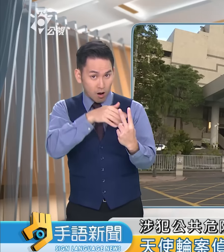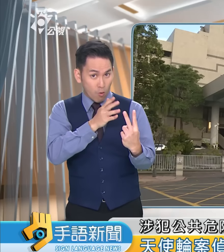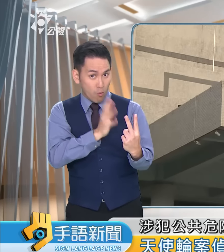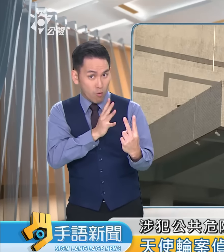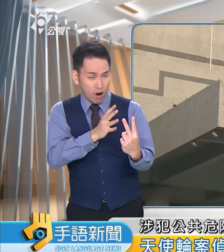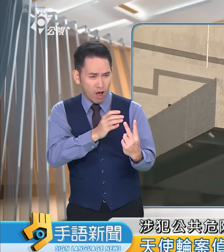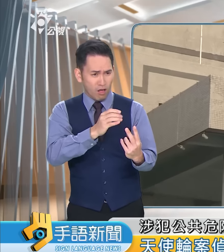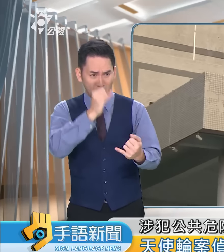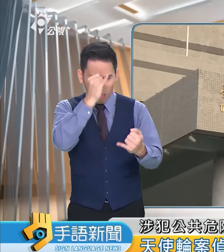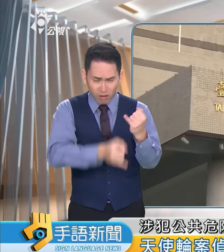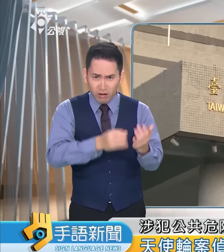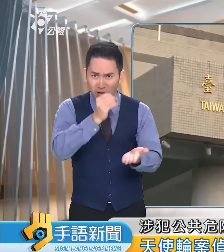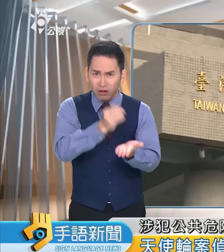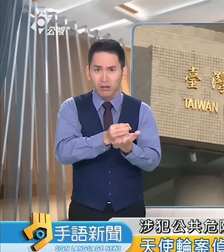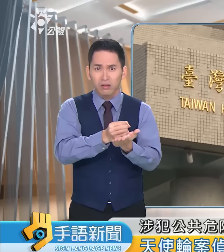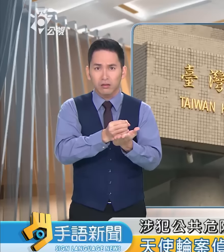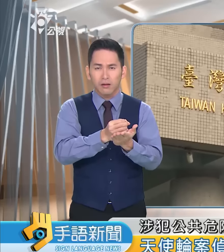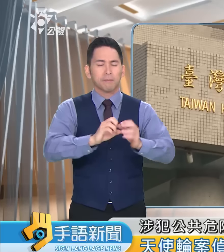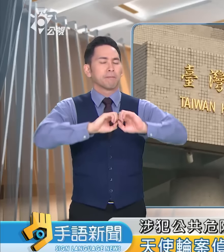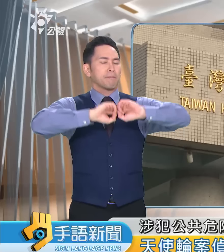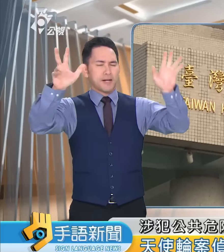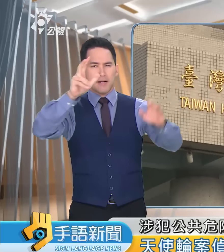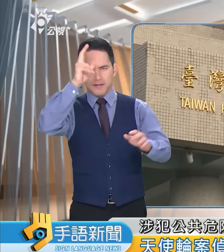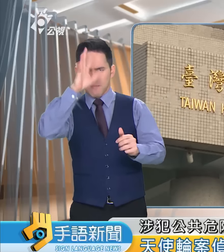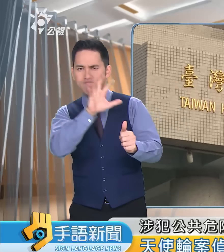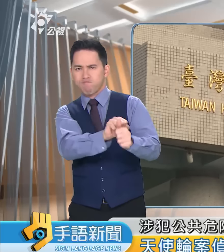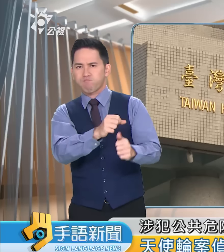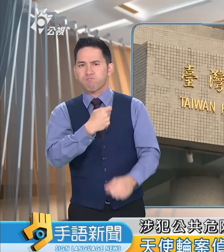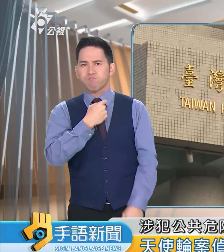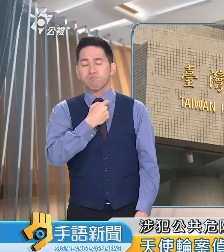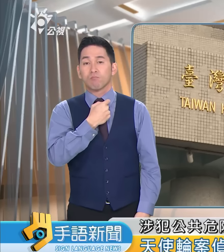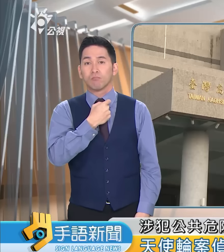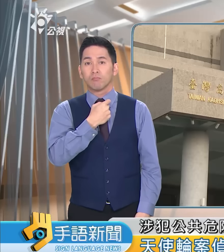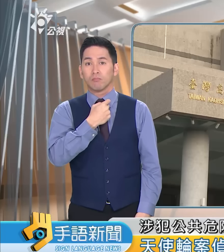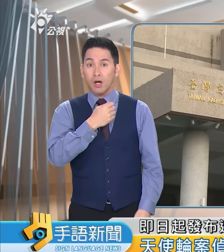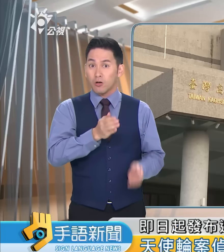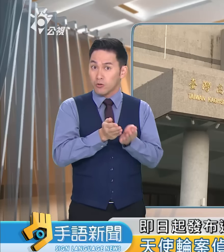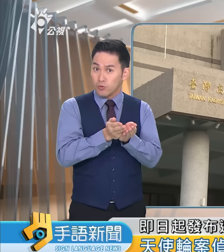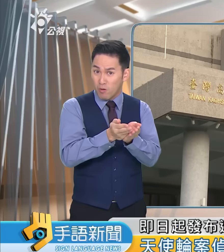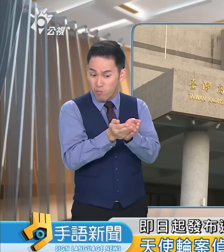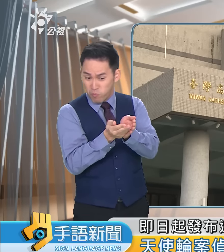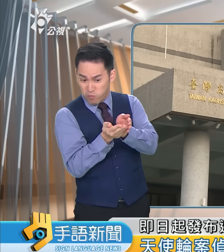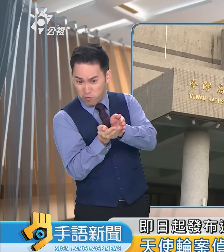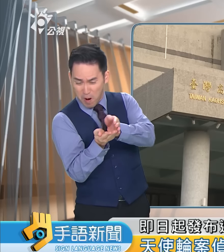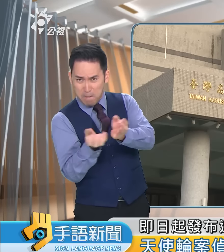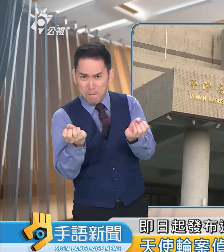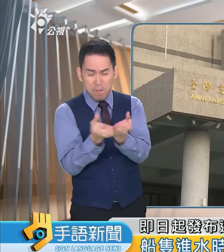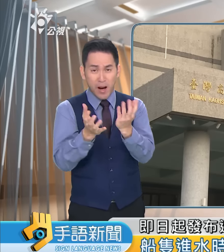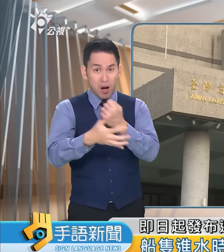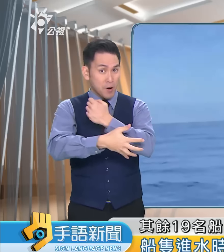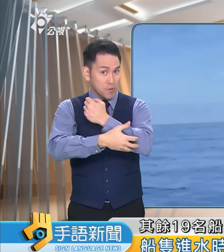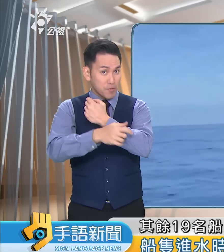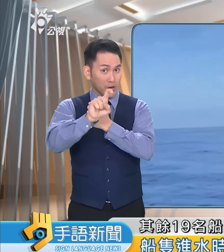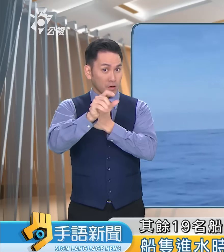共危险罪，但两人都没有到案说明，即日起发布通缉。其余19名船